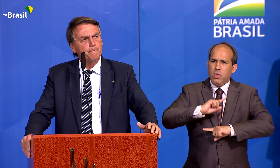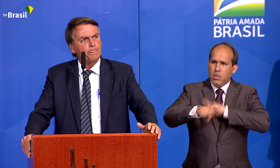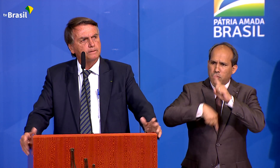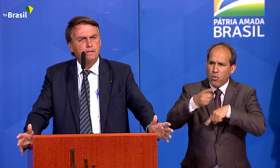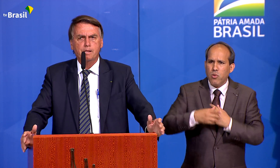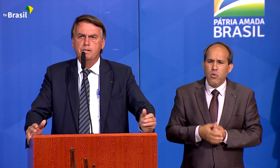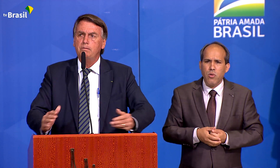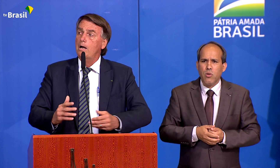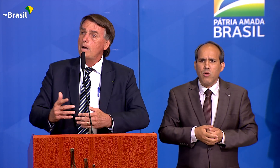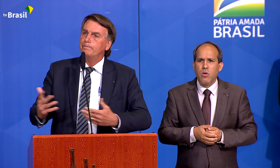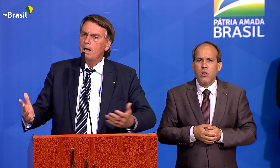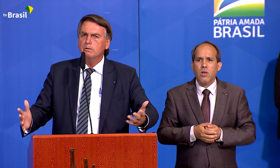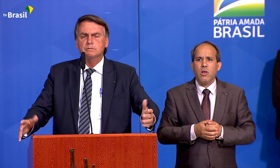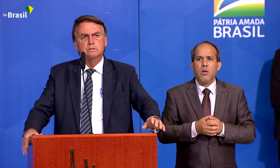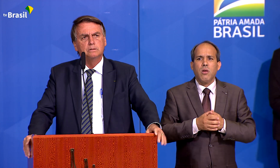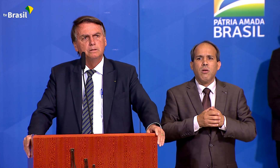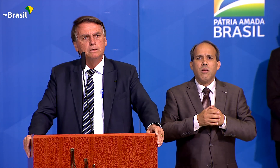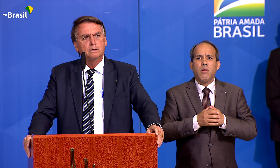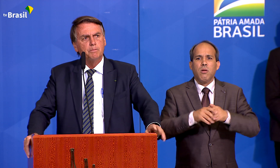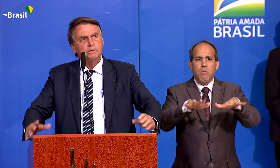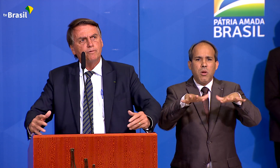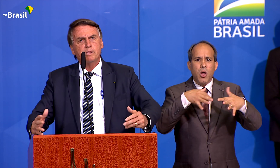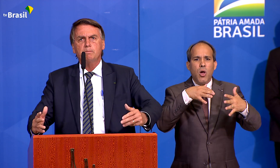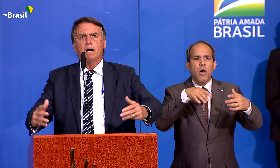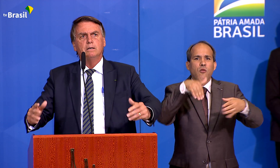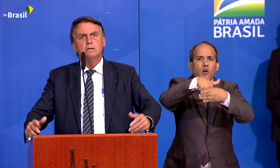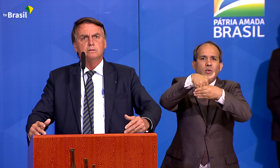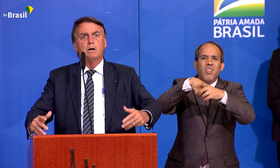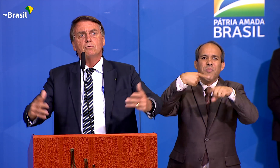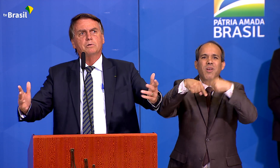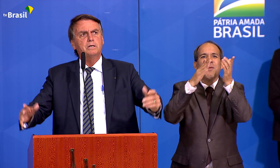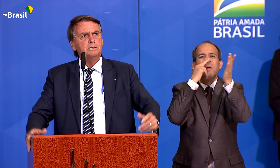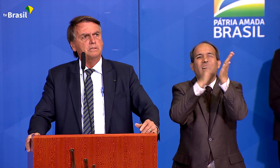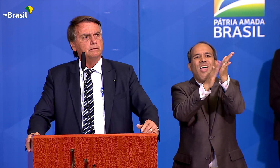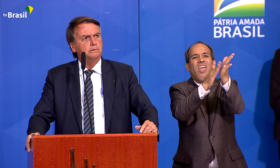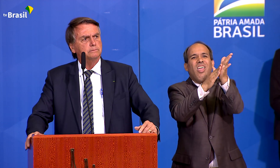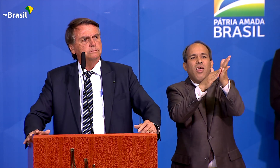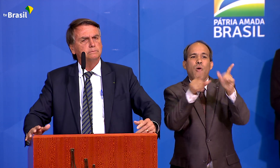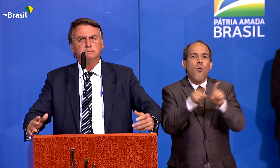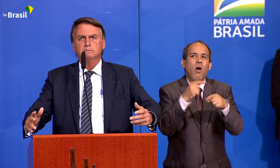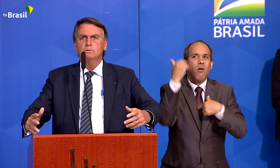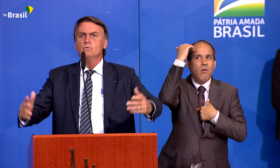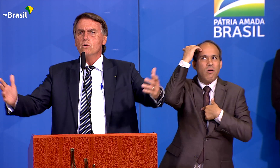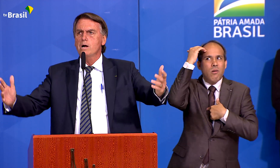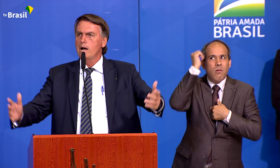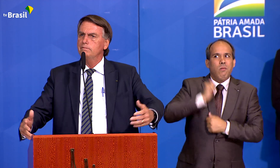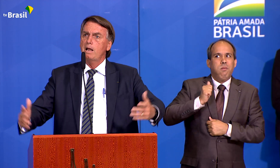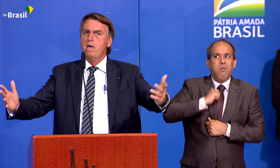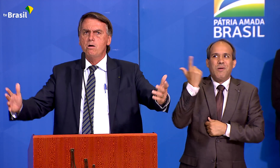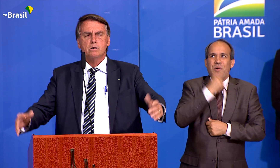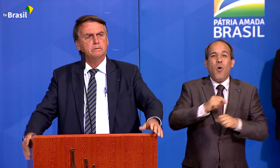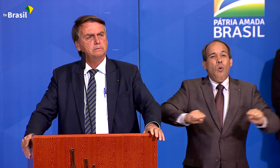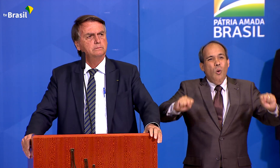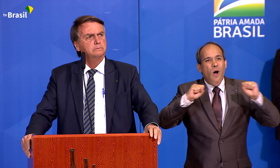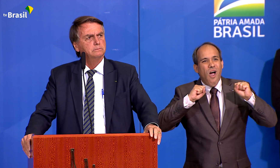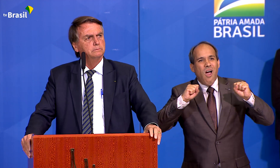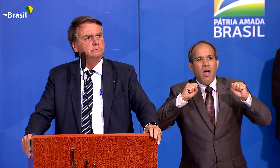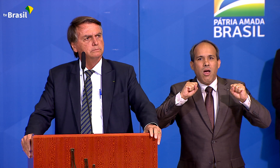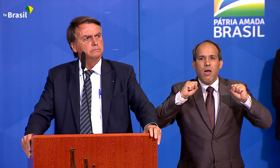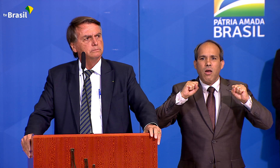final da sessão aplausos como se fosse uma uma conquista burra